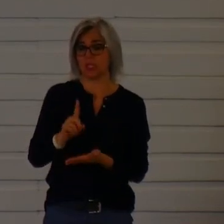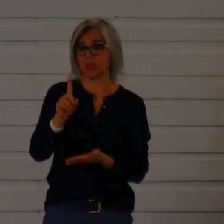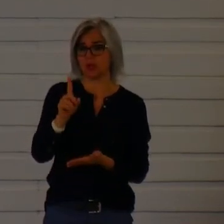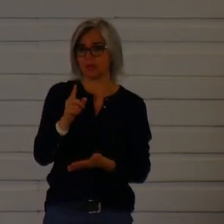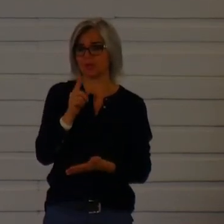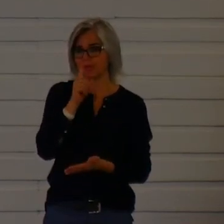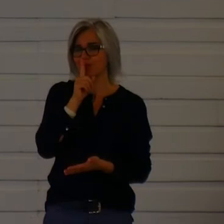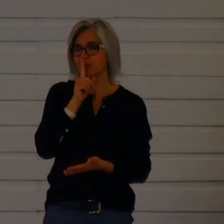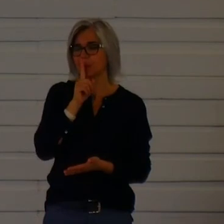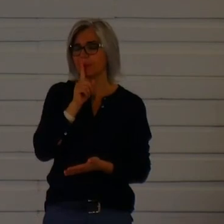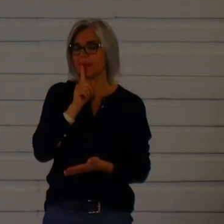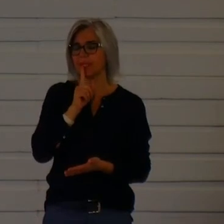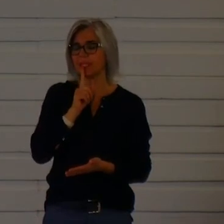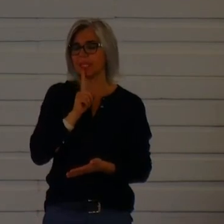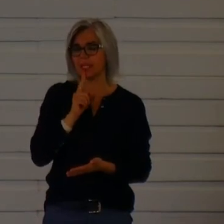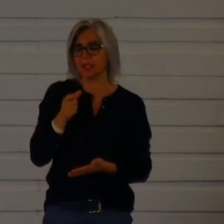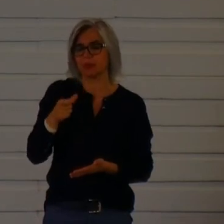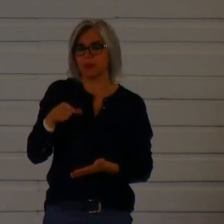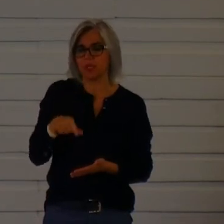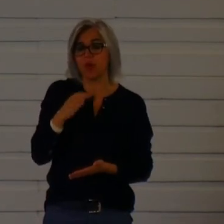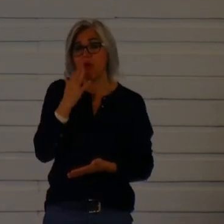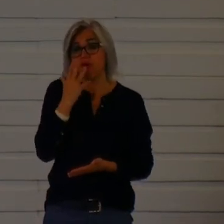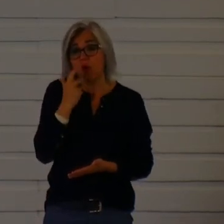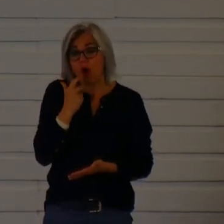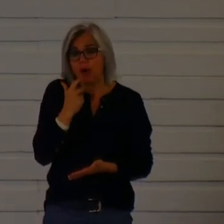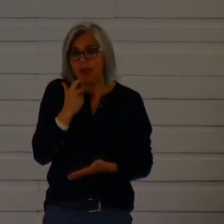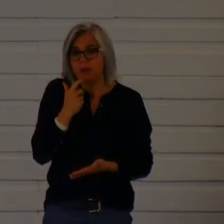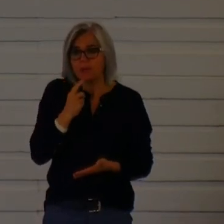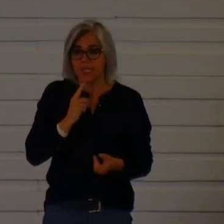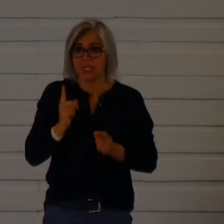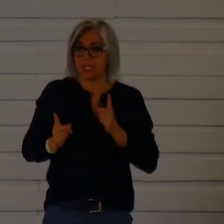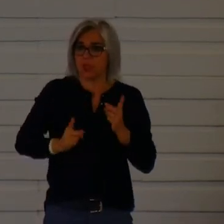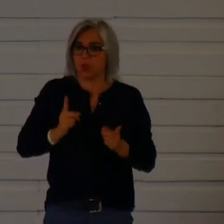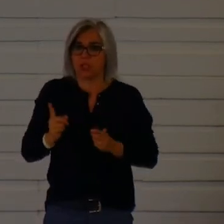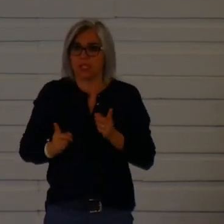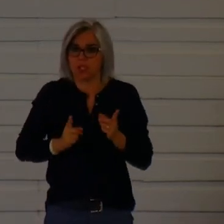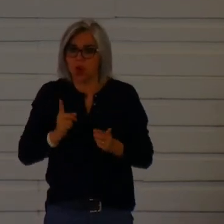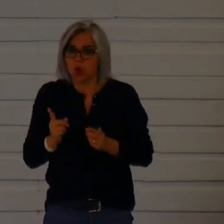che certe situazioni avvengano nella nostra vita, che passano sulla nostra vita.